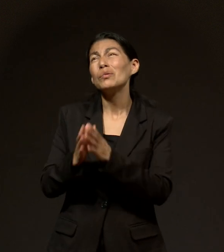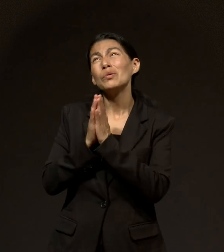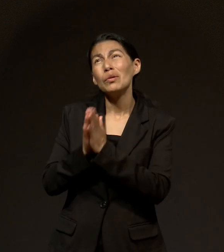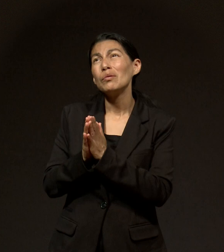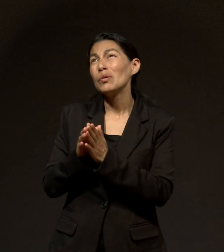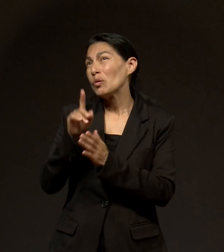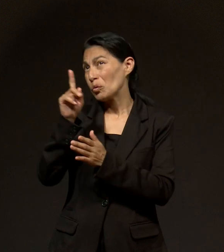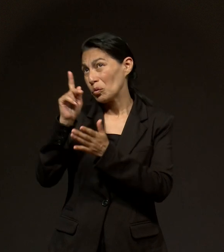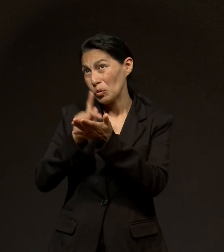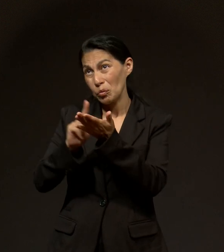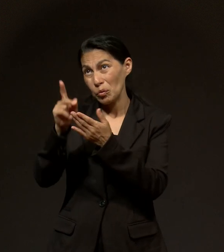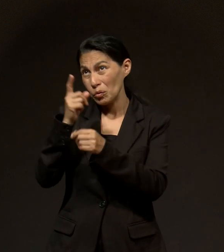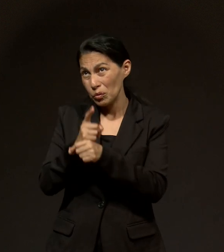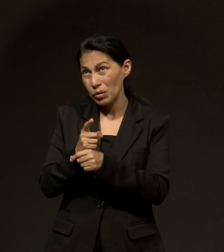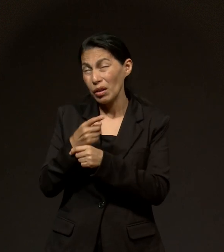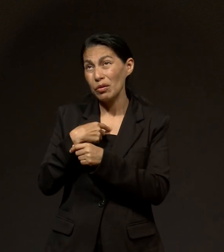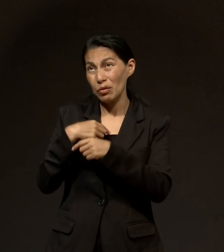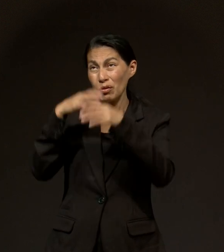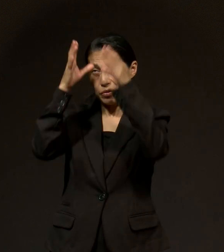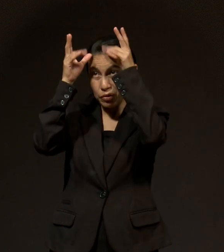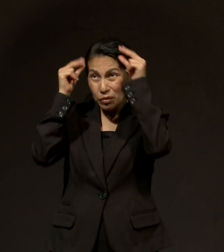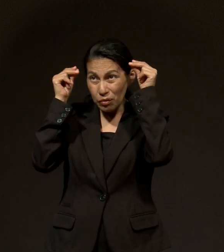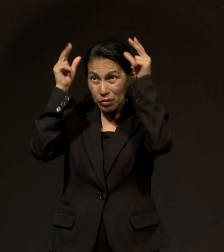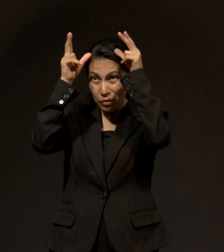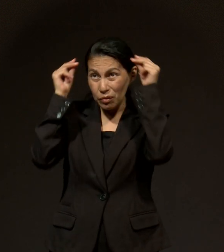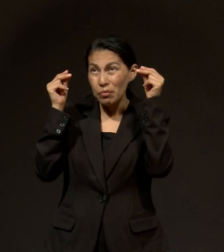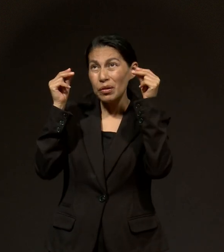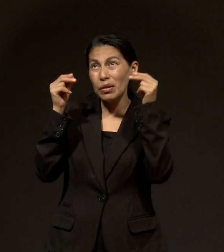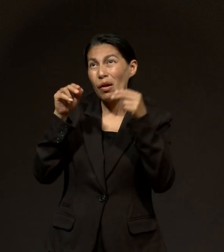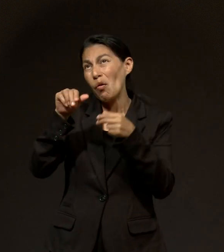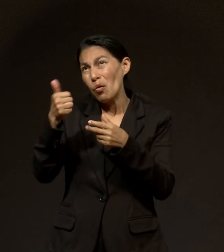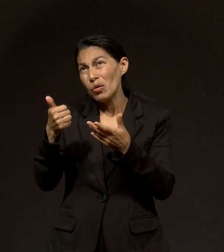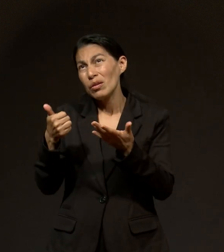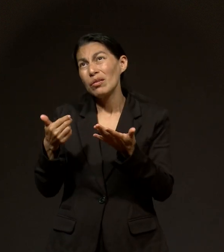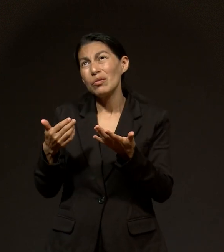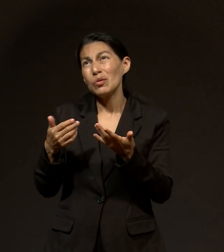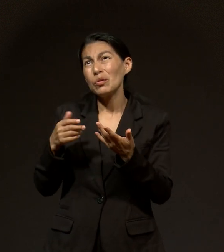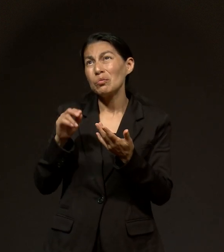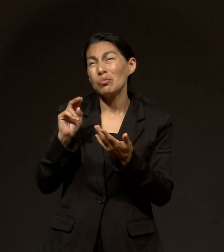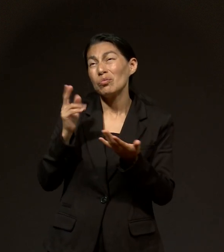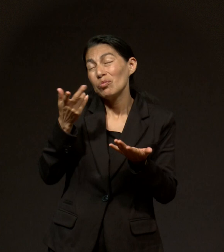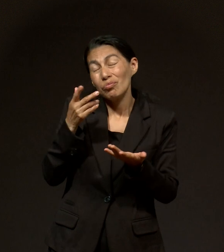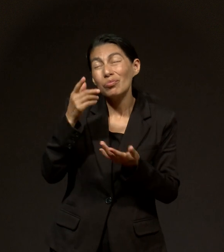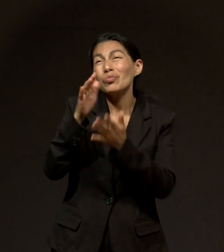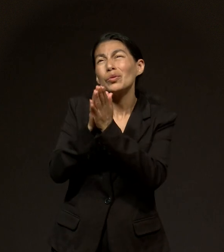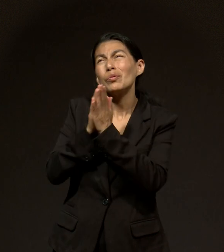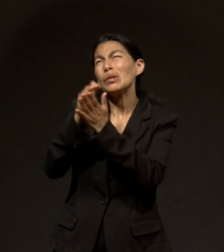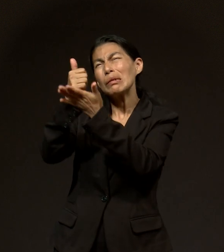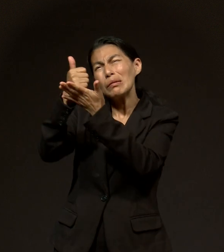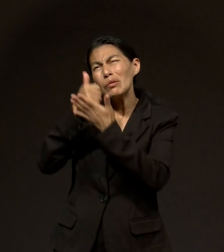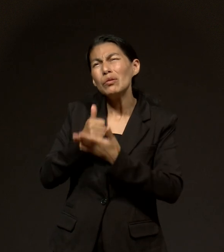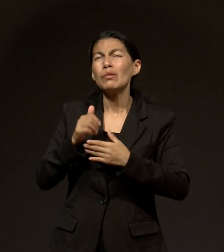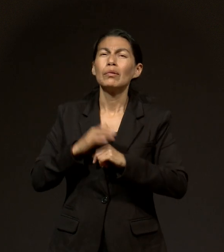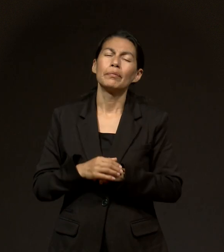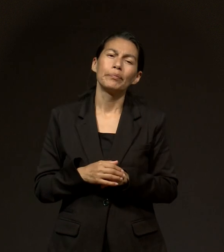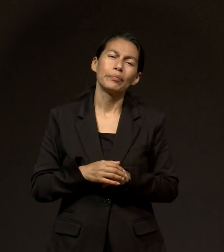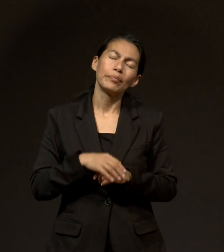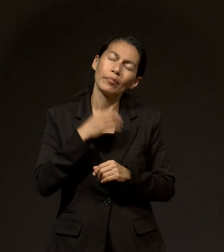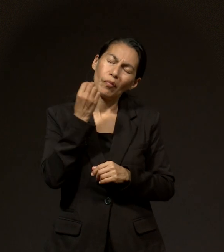por favor, de verdad, si es de tu voluntad que yo estudie enfermería u otra carrera, ayúdame. Ayúdame.